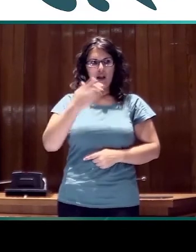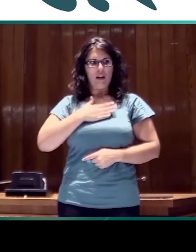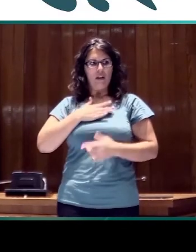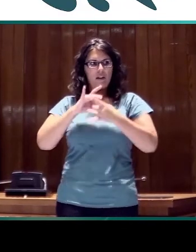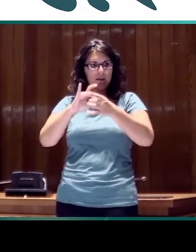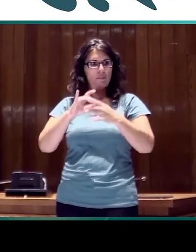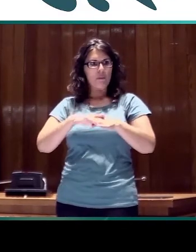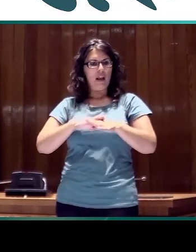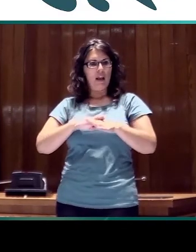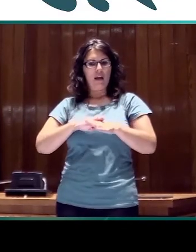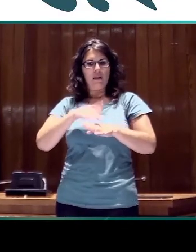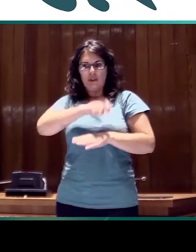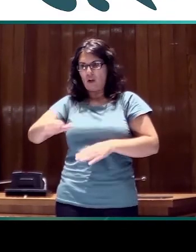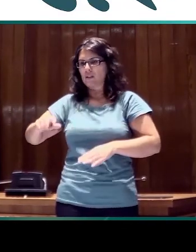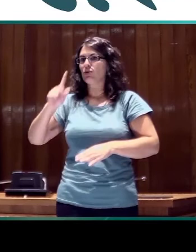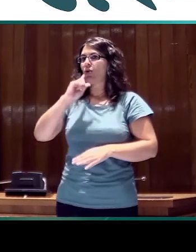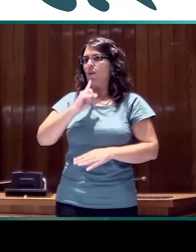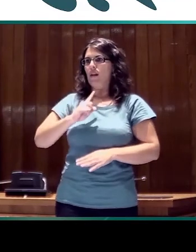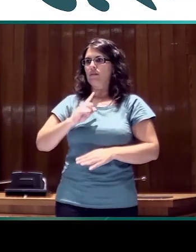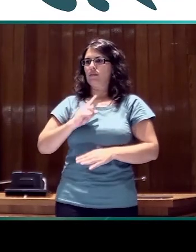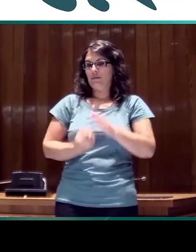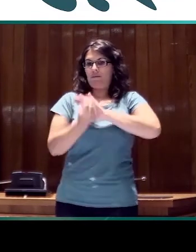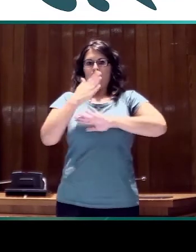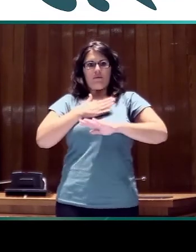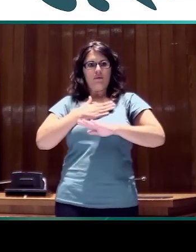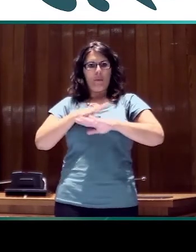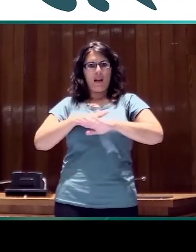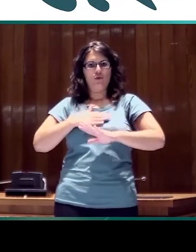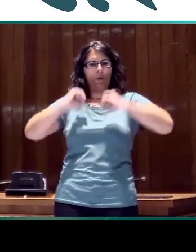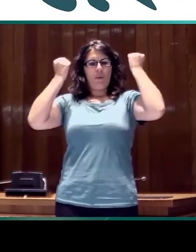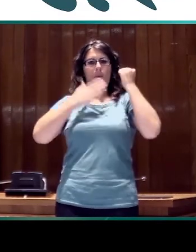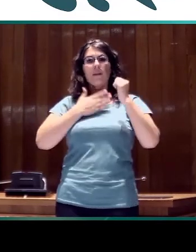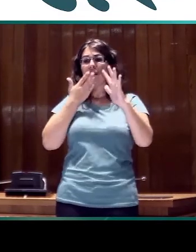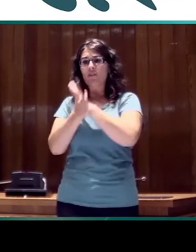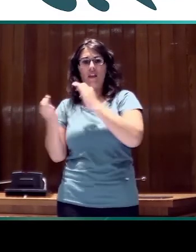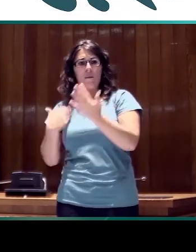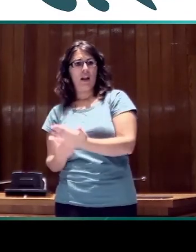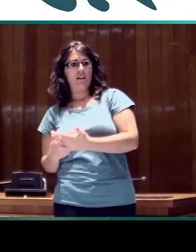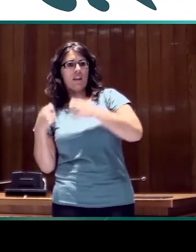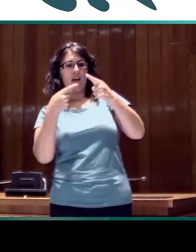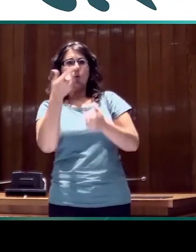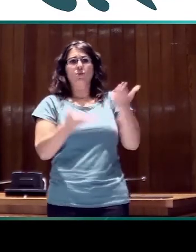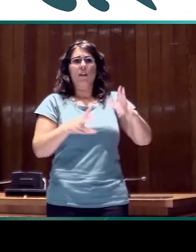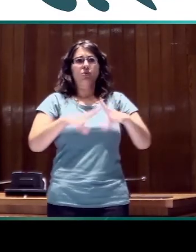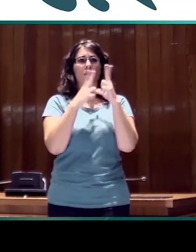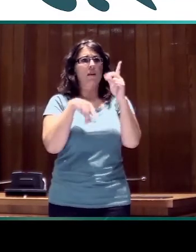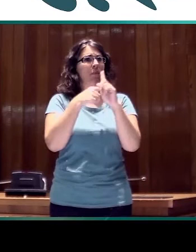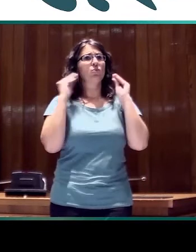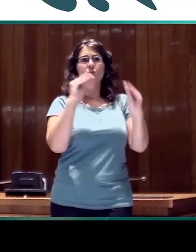supervivencia y por ello tenemos que garantizar la justicia social y también el derecho de las personas con discapacidad auditiva